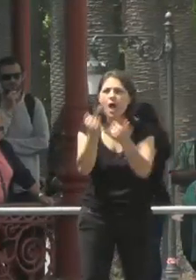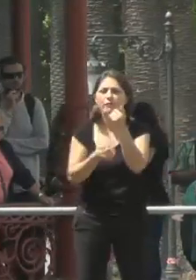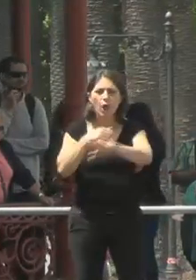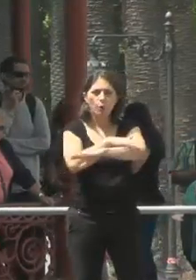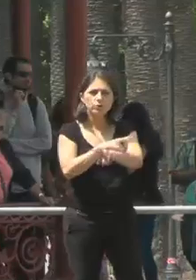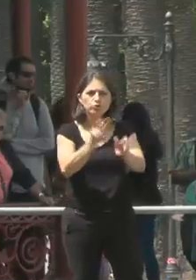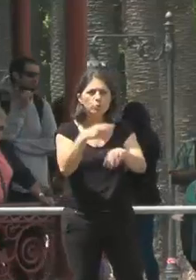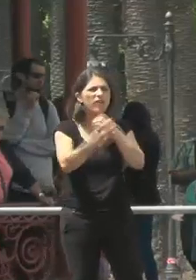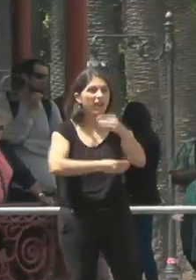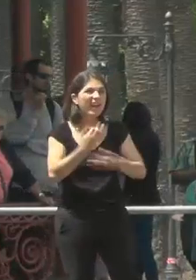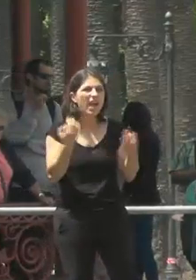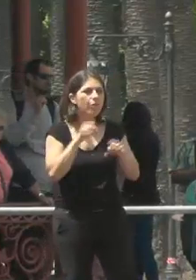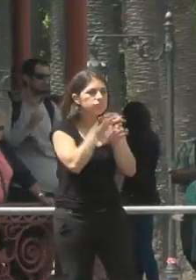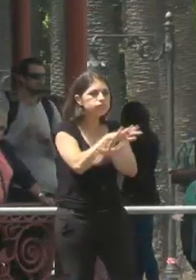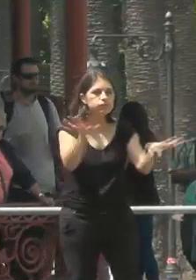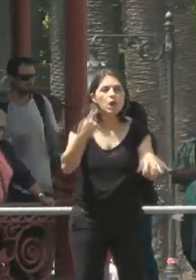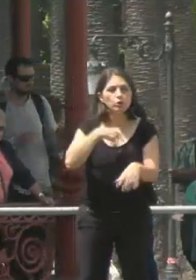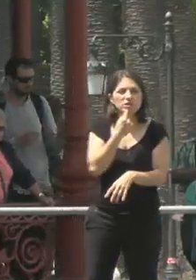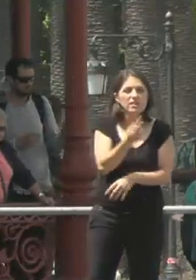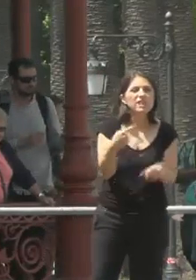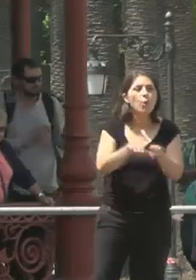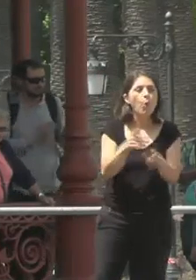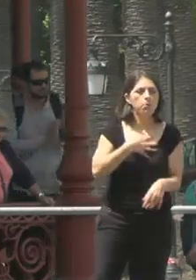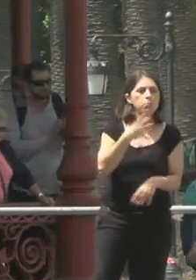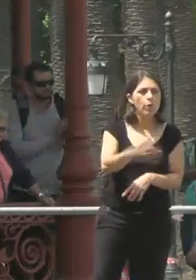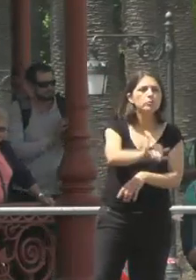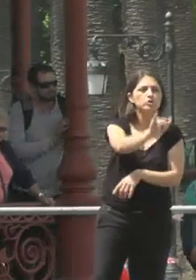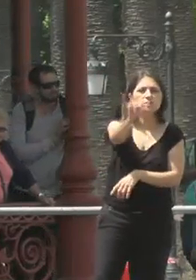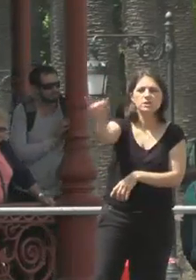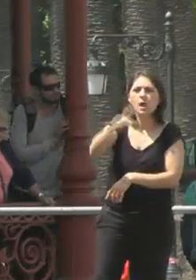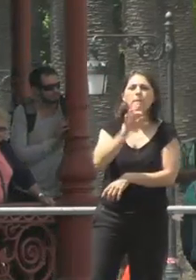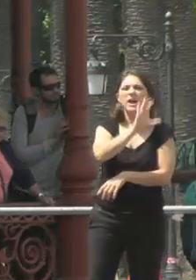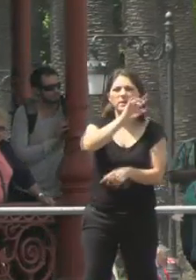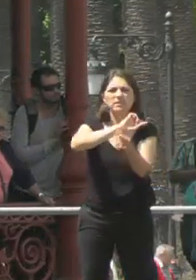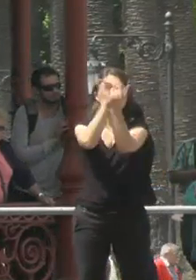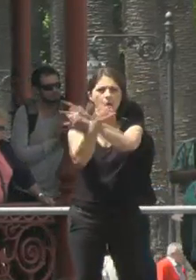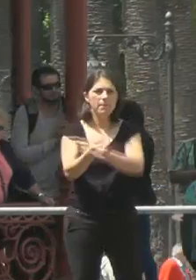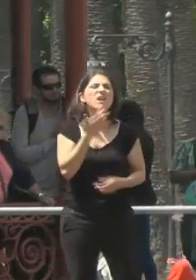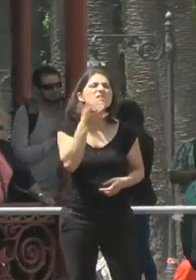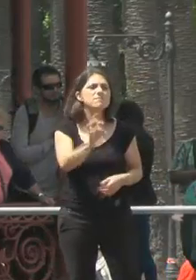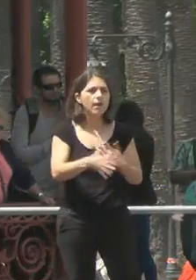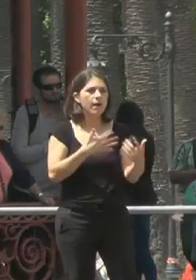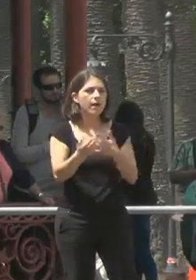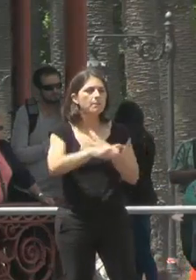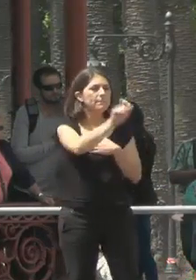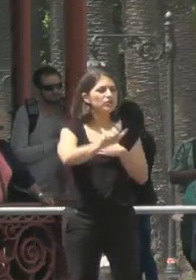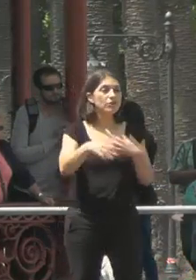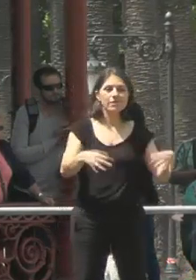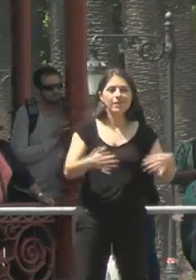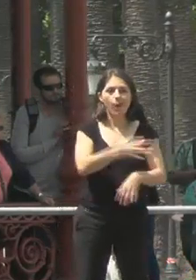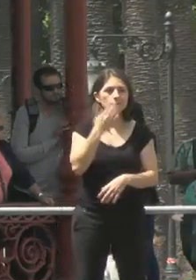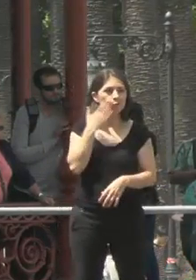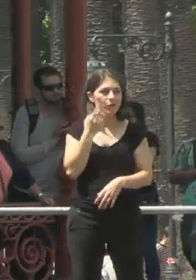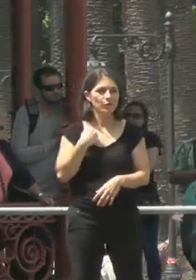gobiernos, contarle a la gente que sí que podemos, que vamos a cambiar este país y lo vamos a hacer la gente sencilla y honrada. Y por tanto,